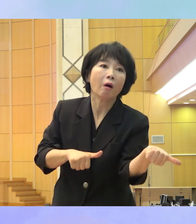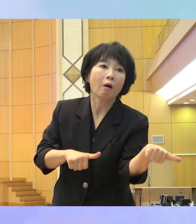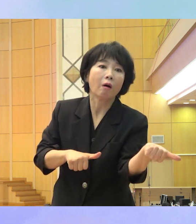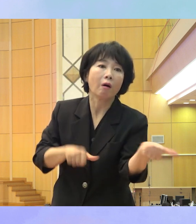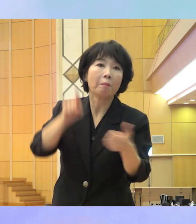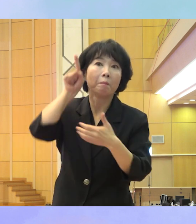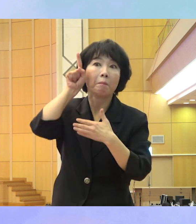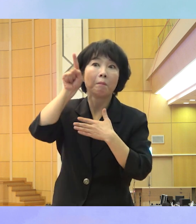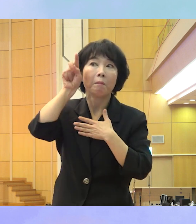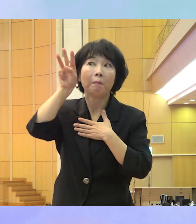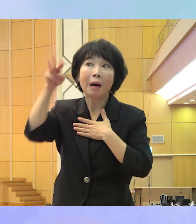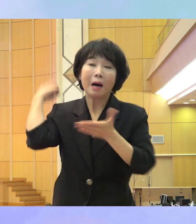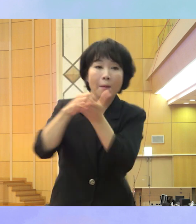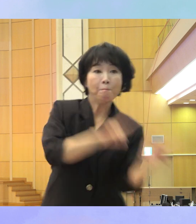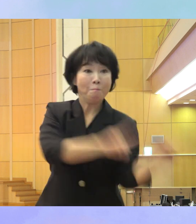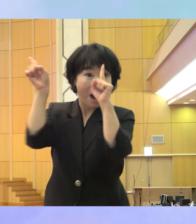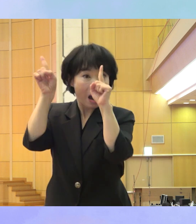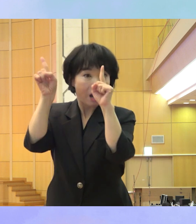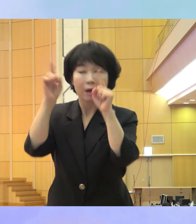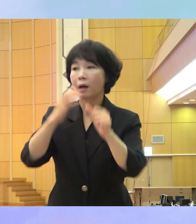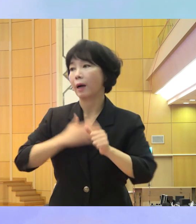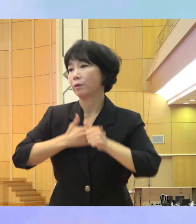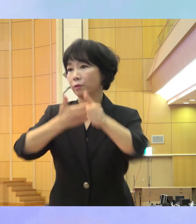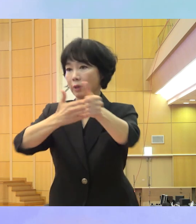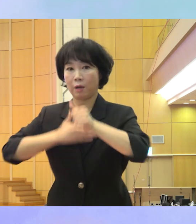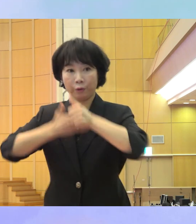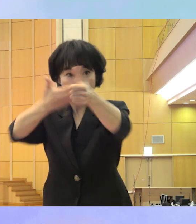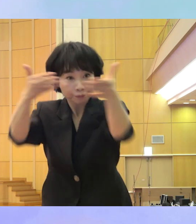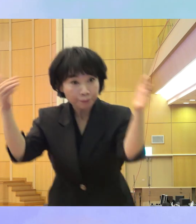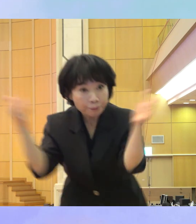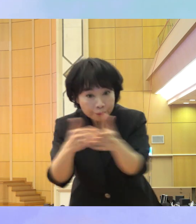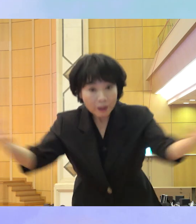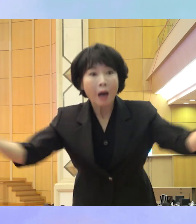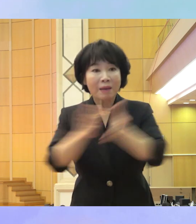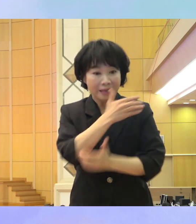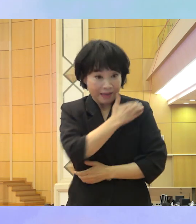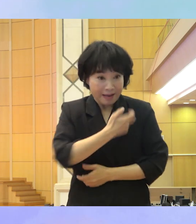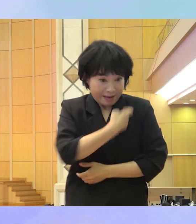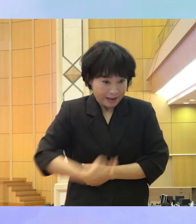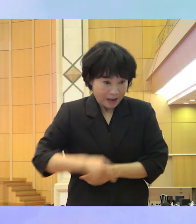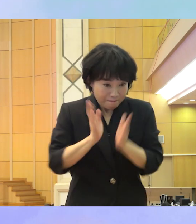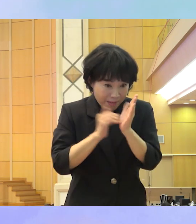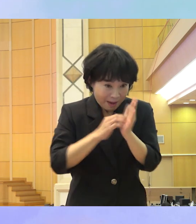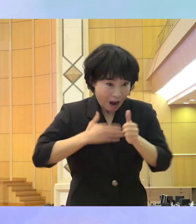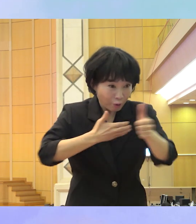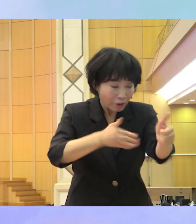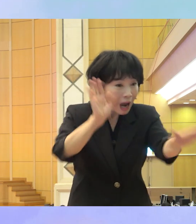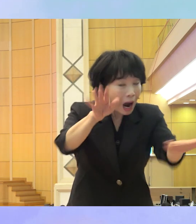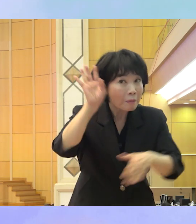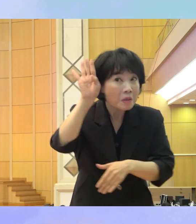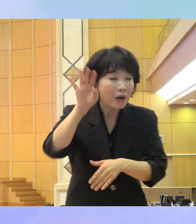제3일에 3일째 되는 날에 살아나야 할 것을 제자들에게 비로소